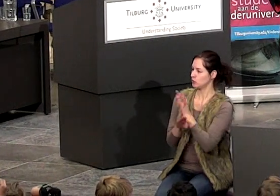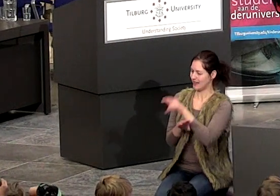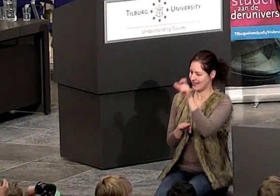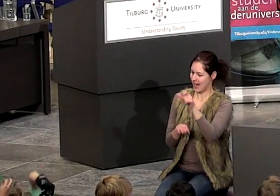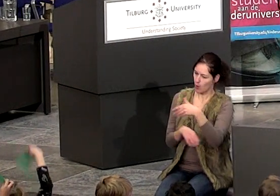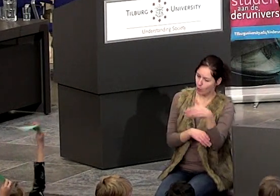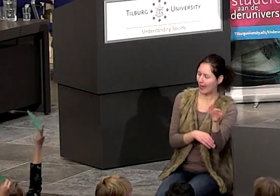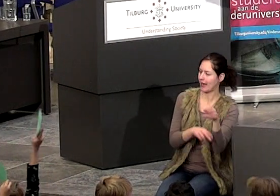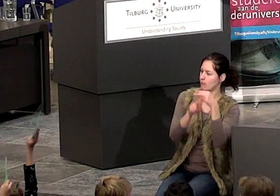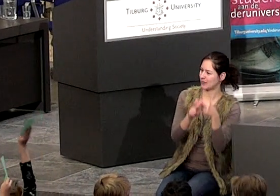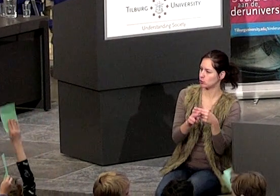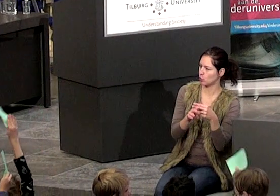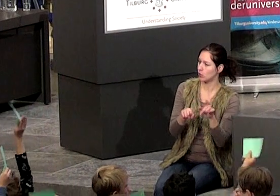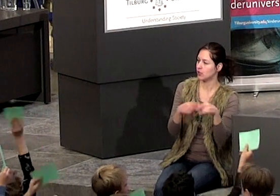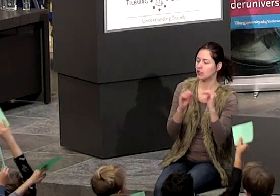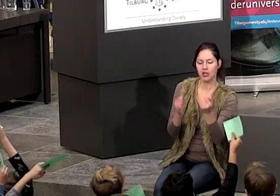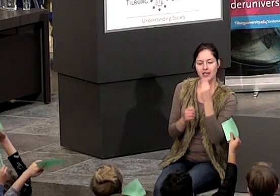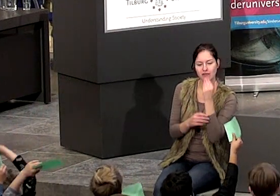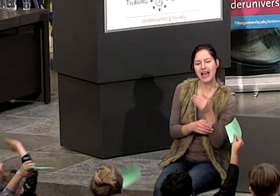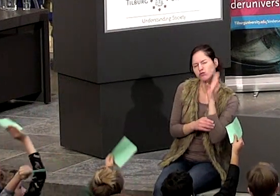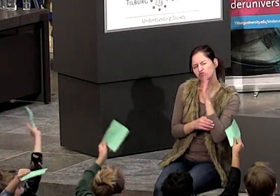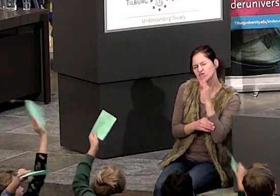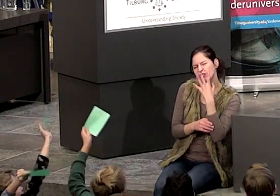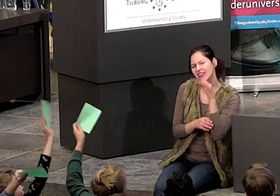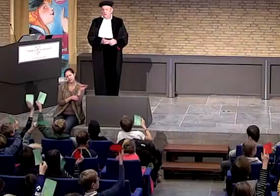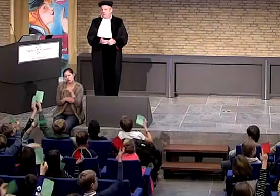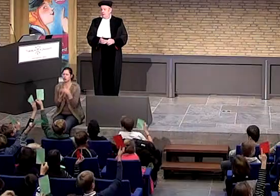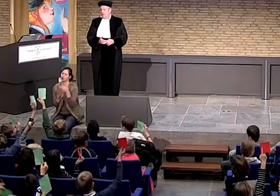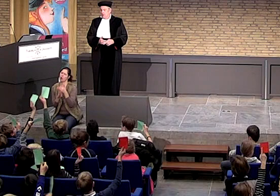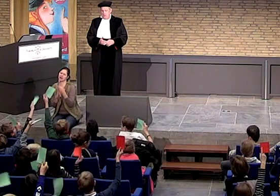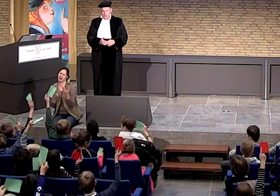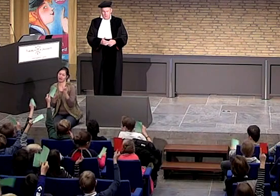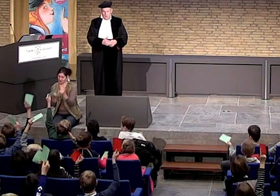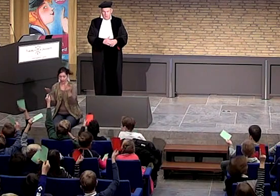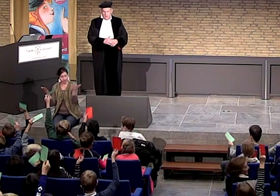gegaan, vragen van zou je nog een tijdje door willen gaan?